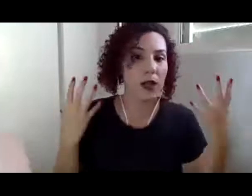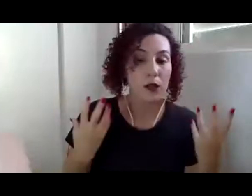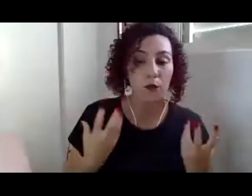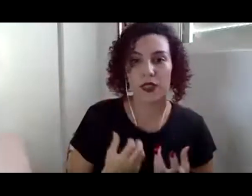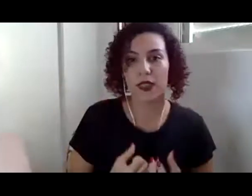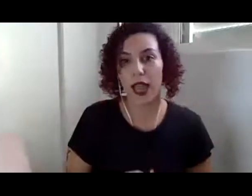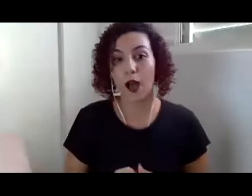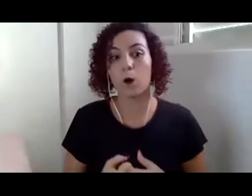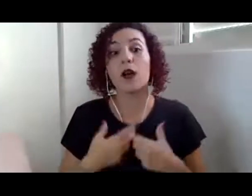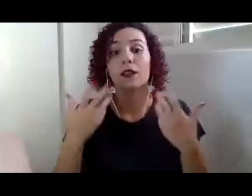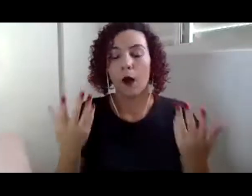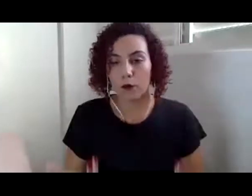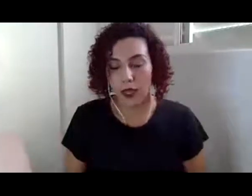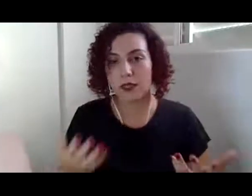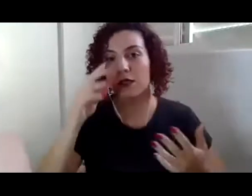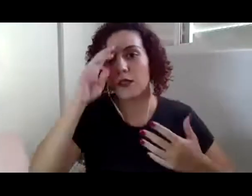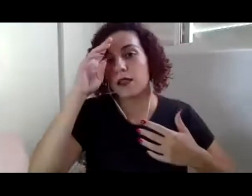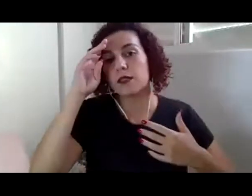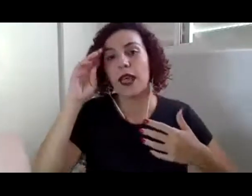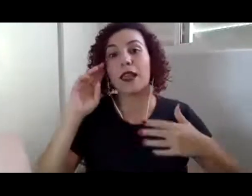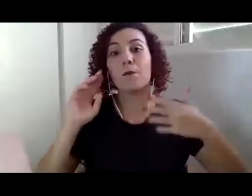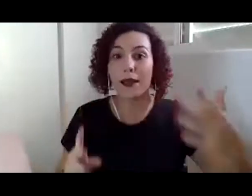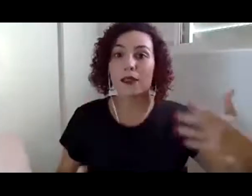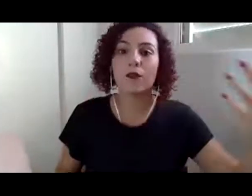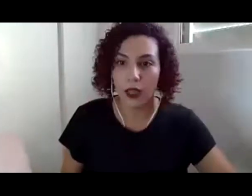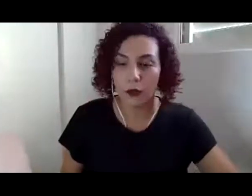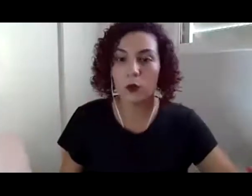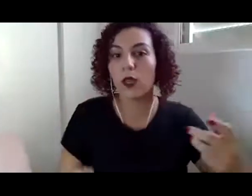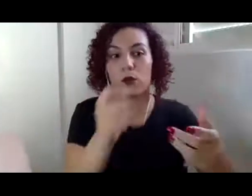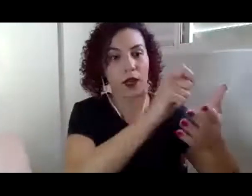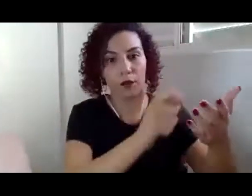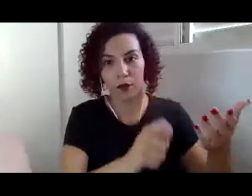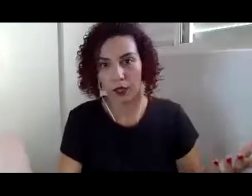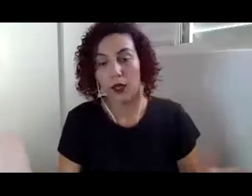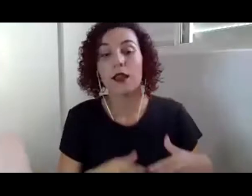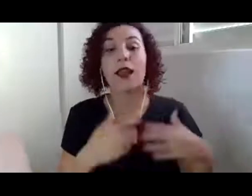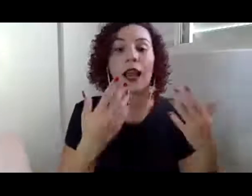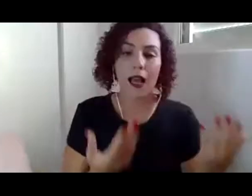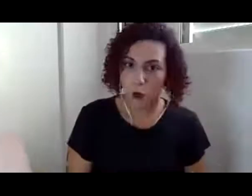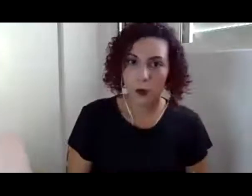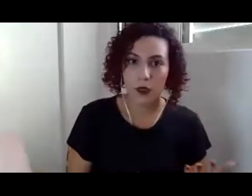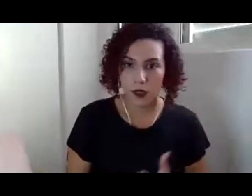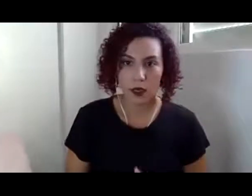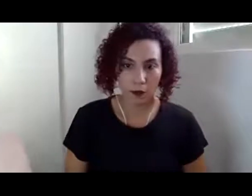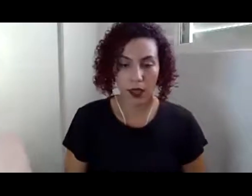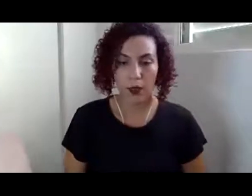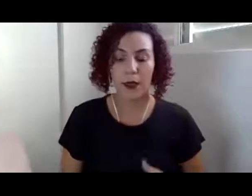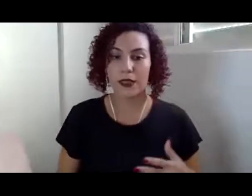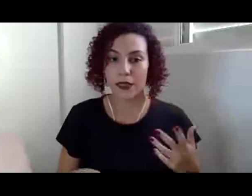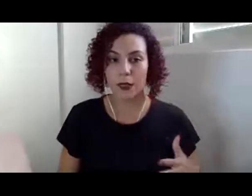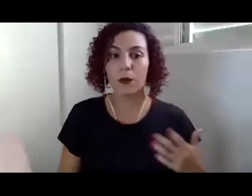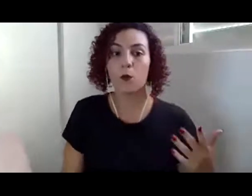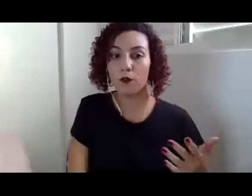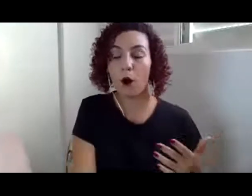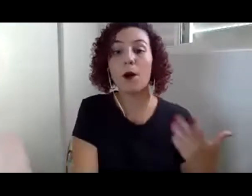uma expressão facial, talvez tenha mais efeito do que eu escrever. Caso eu precise escrever,